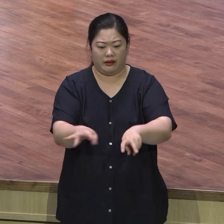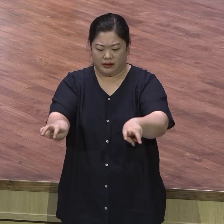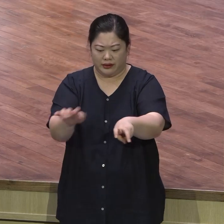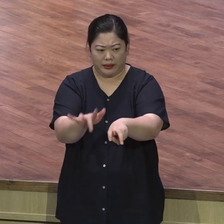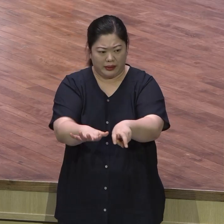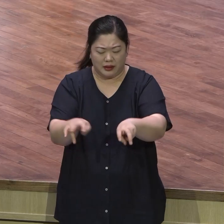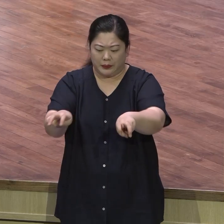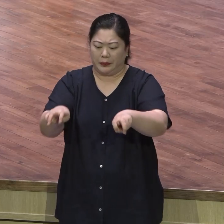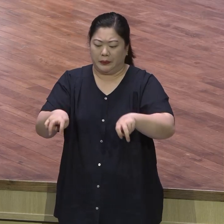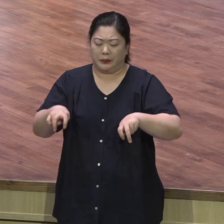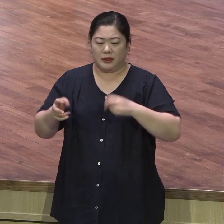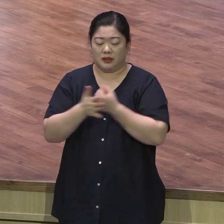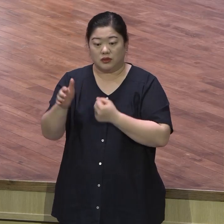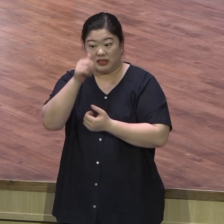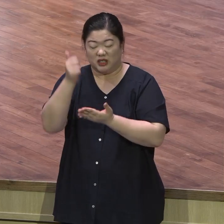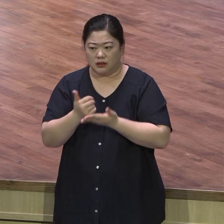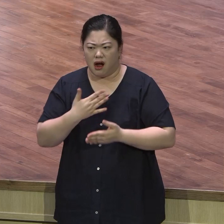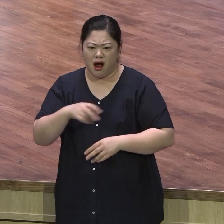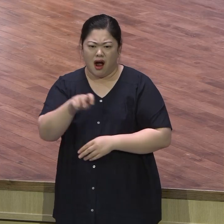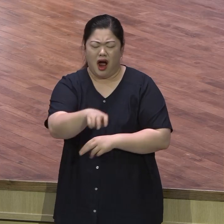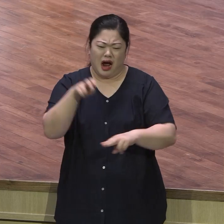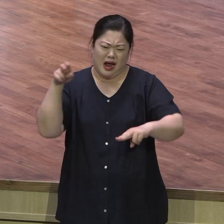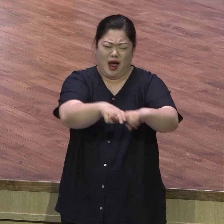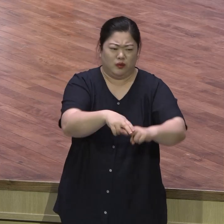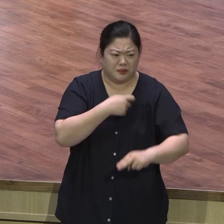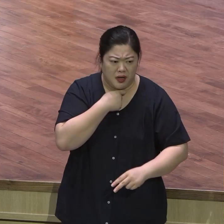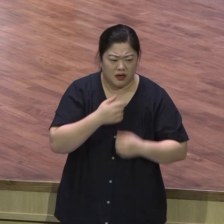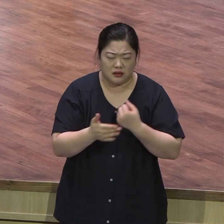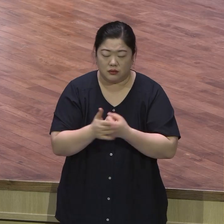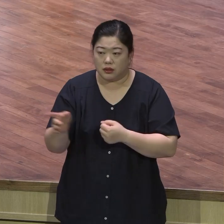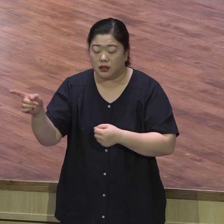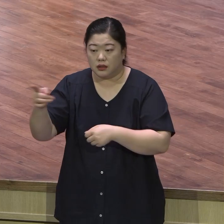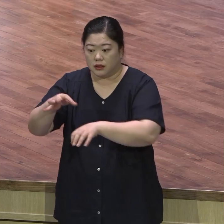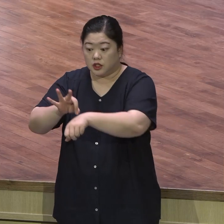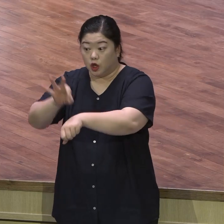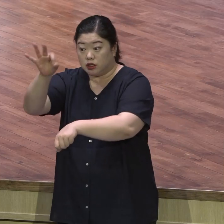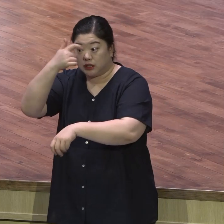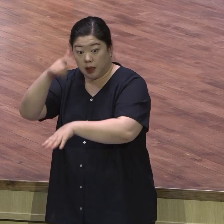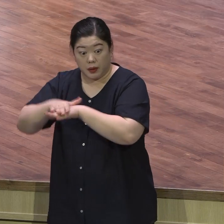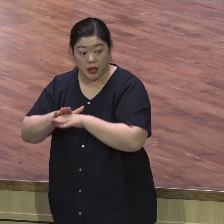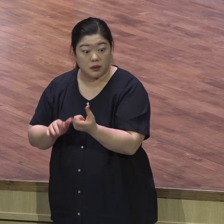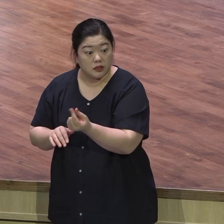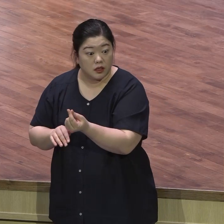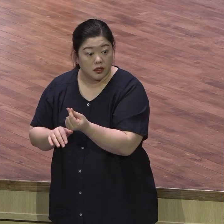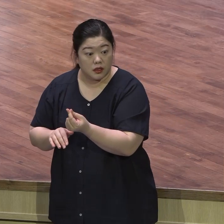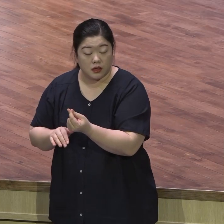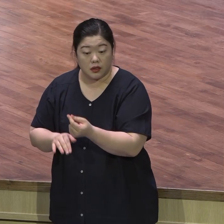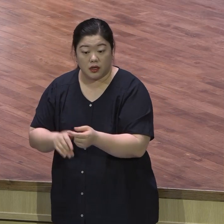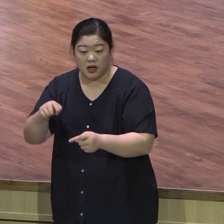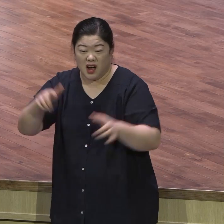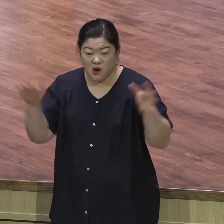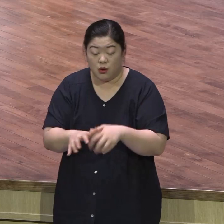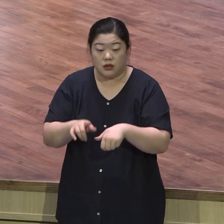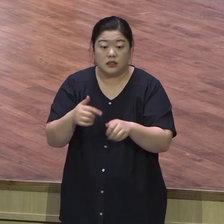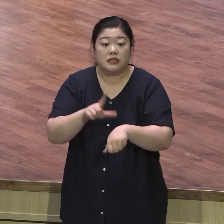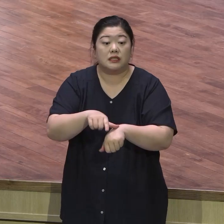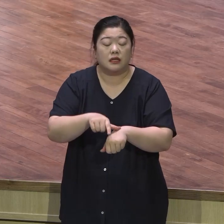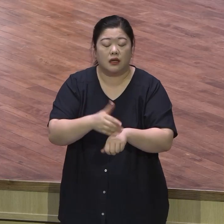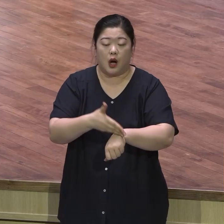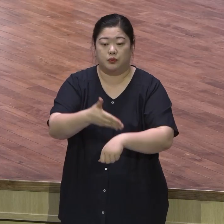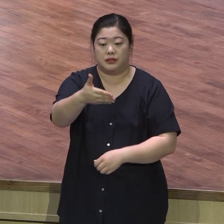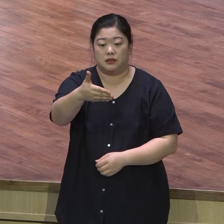그래서 9시도면 다 와 앉아야 돼요. 9시도면 10시 2부 예배를 드렸는데 10시 예배를 드렸는데 9시도면 다 앉아야 돼. 일찍